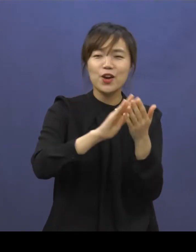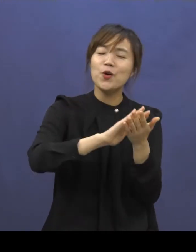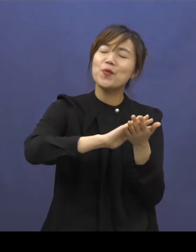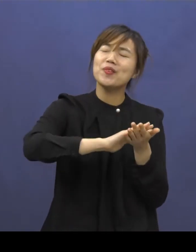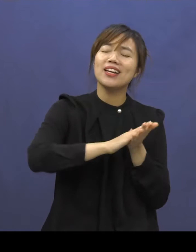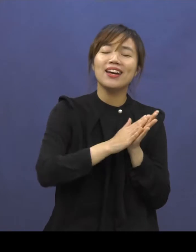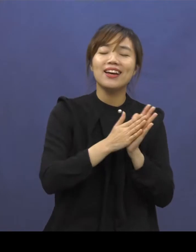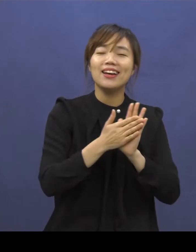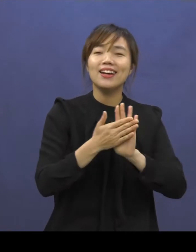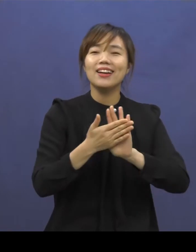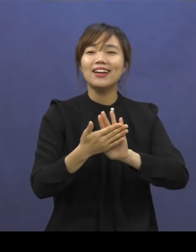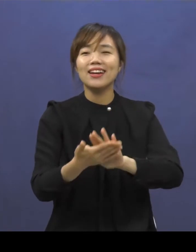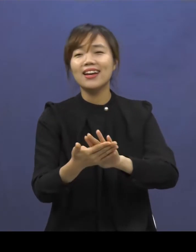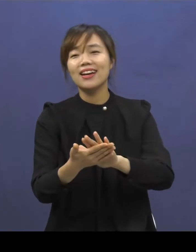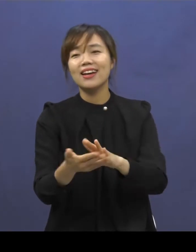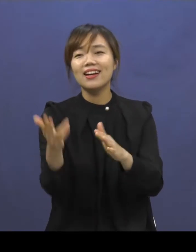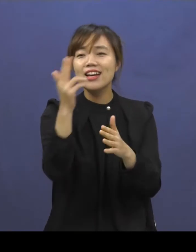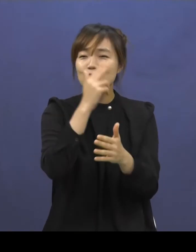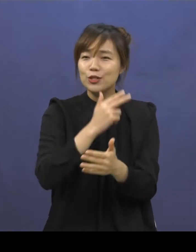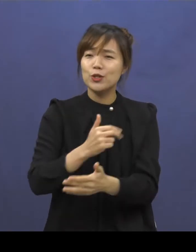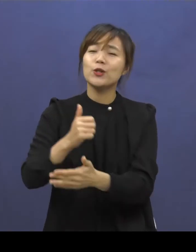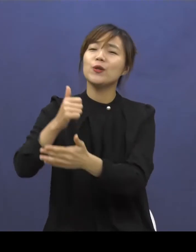새롭게